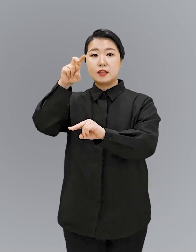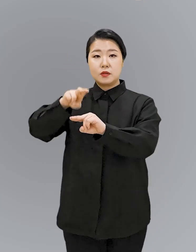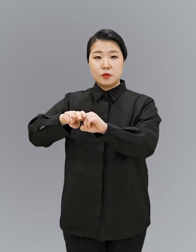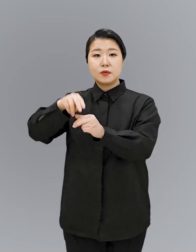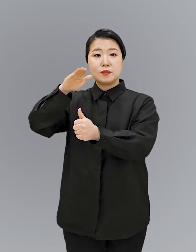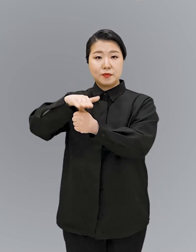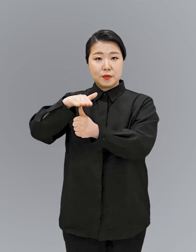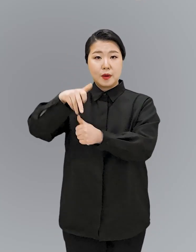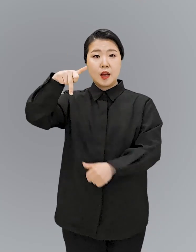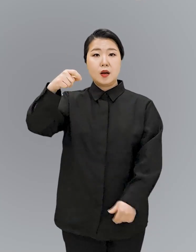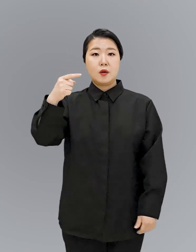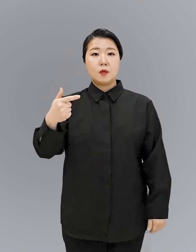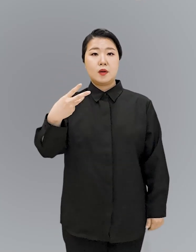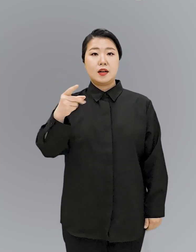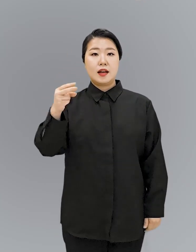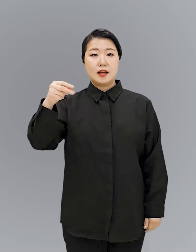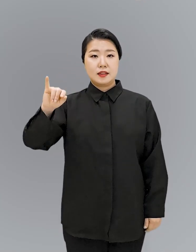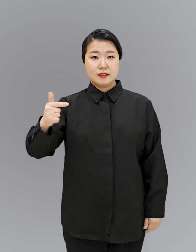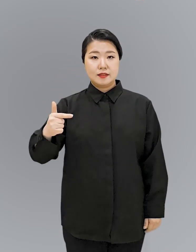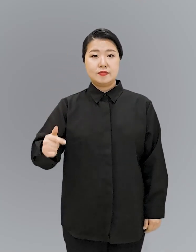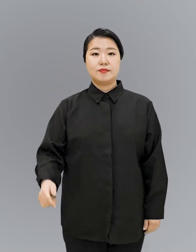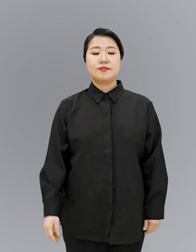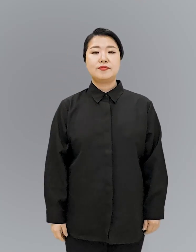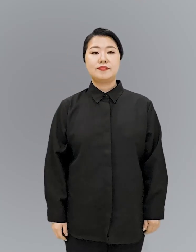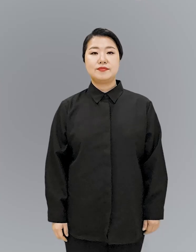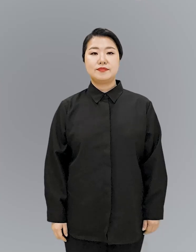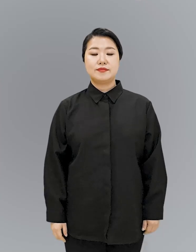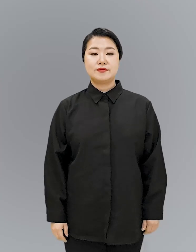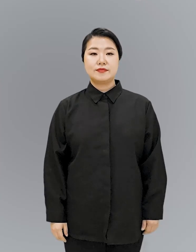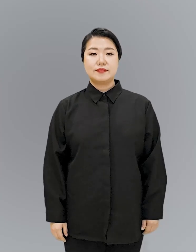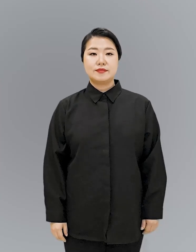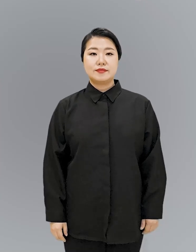독일 귀족 소년 콜라딘 폰 호헨페스.